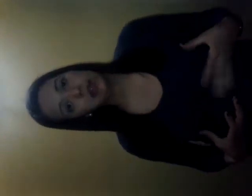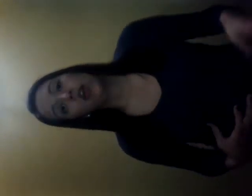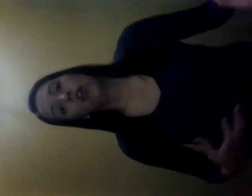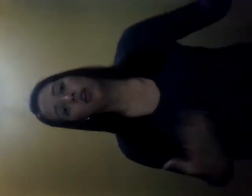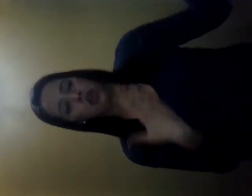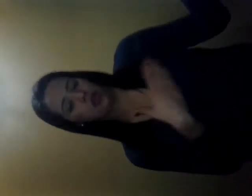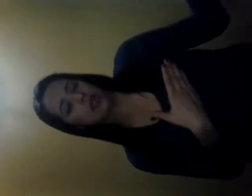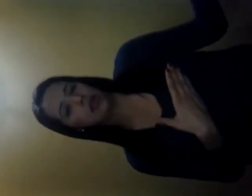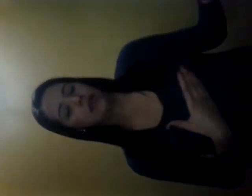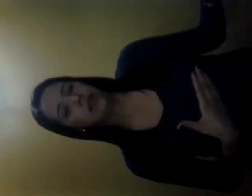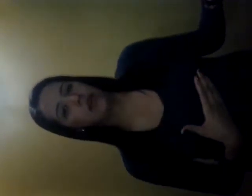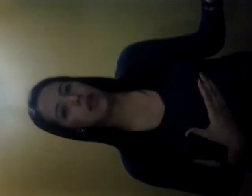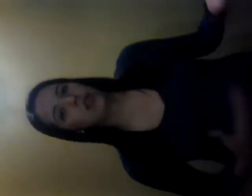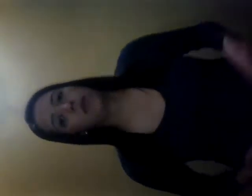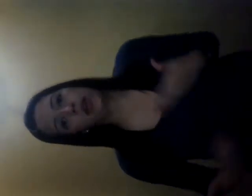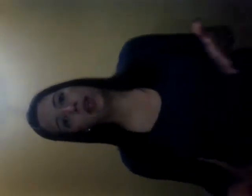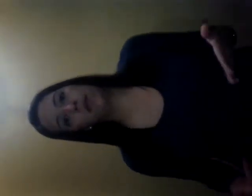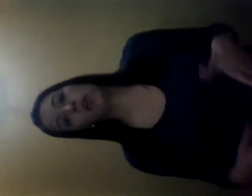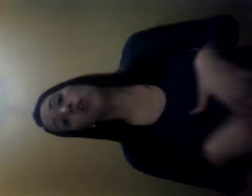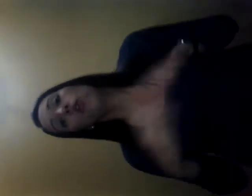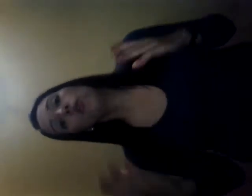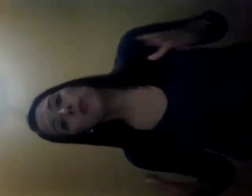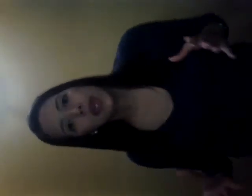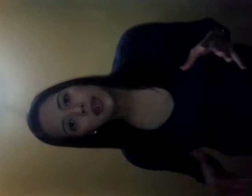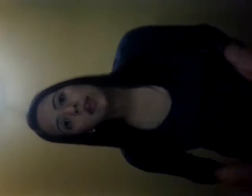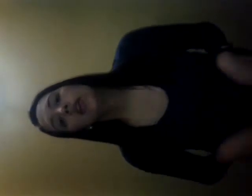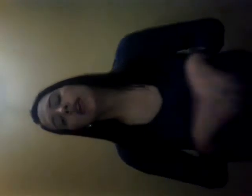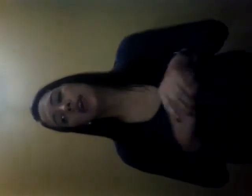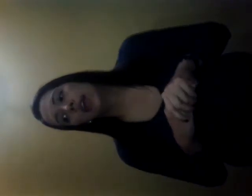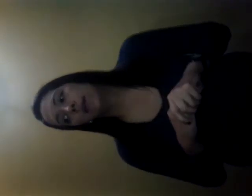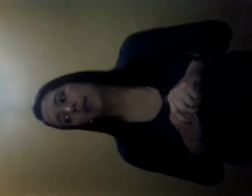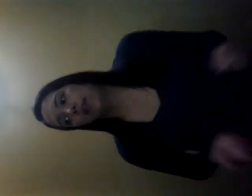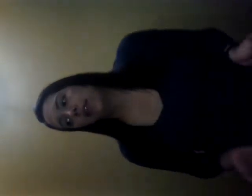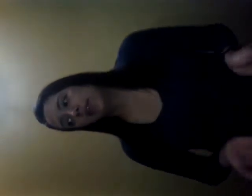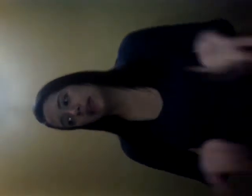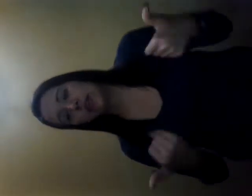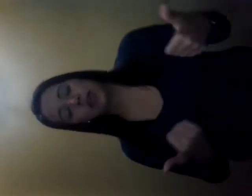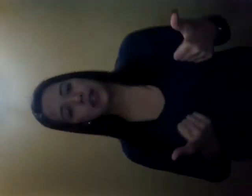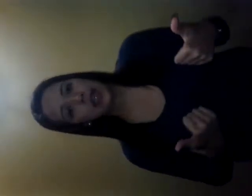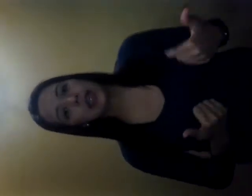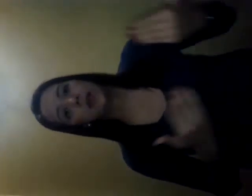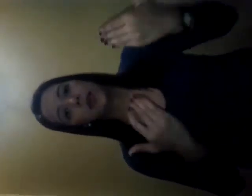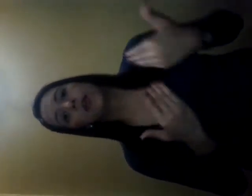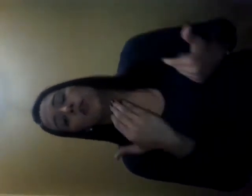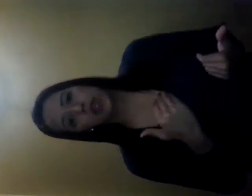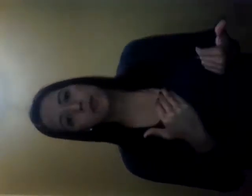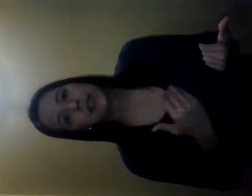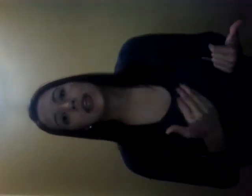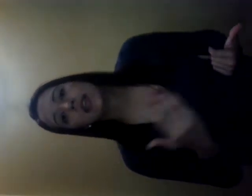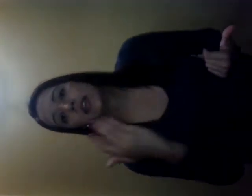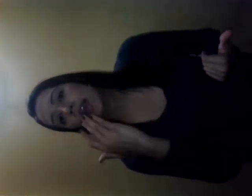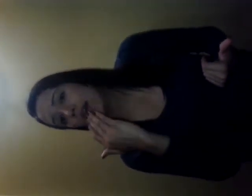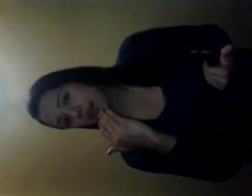técnica decir, bueno, cuando llega un paciente, abres la boca, sacas la lengua, ves toda esta área, de la misma manera en los oídos